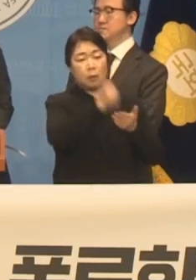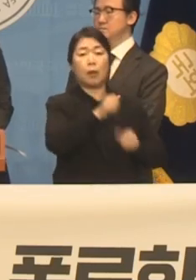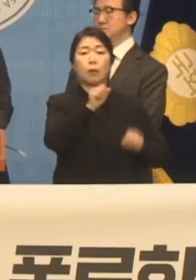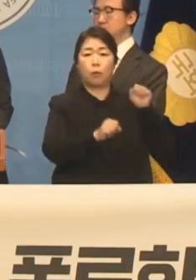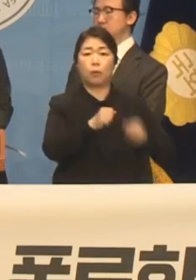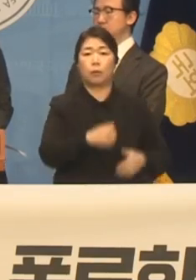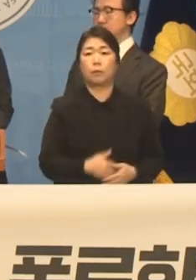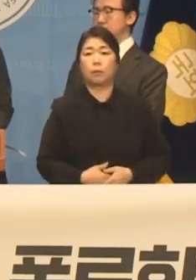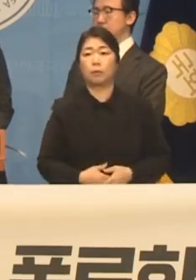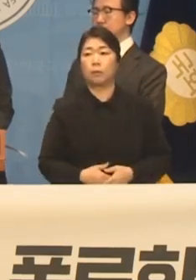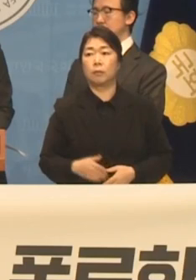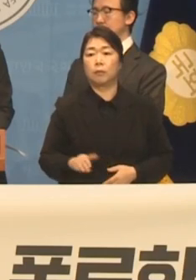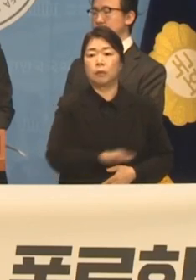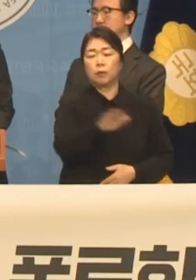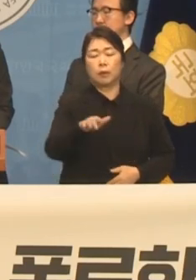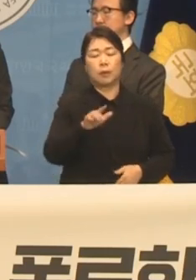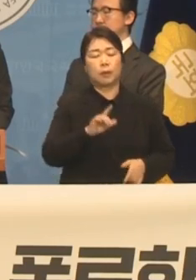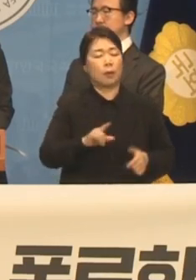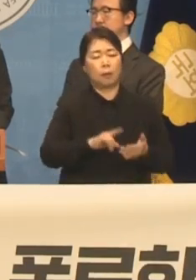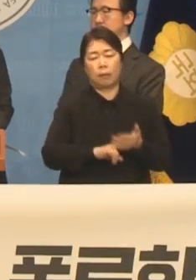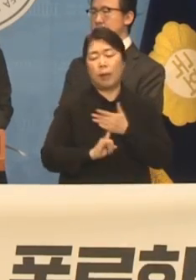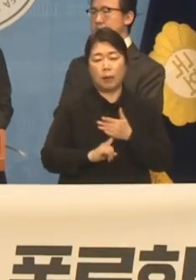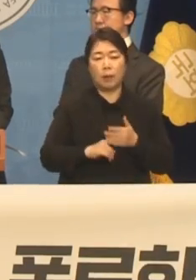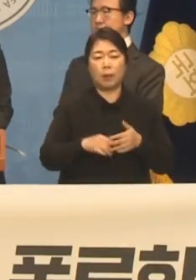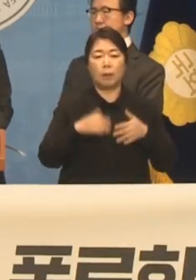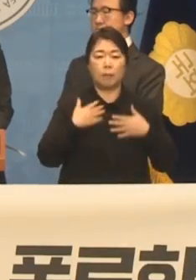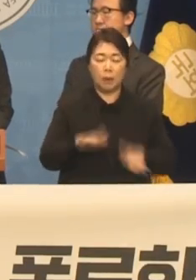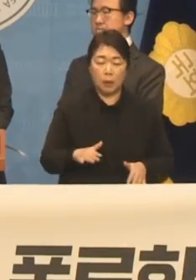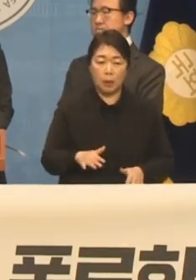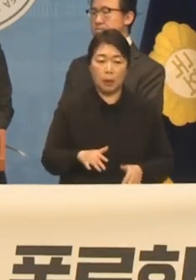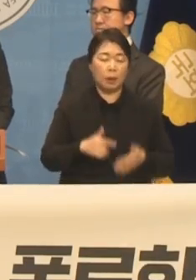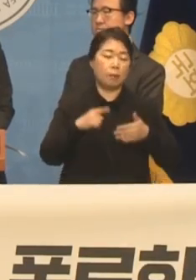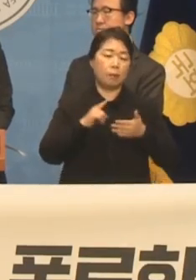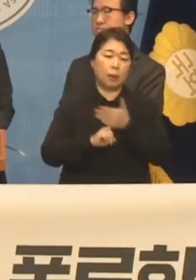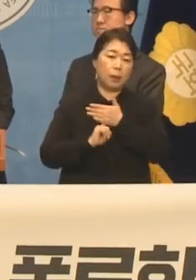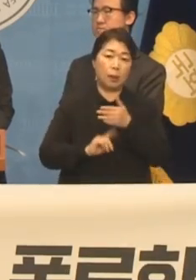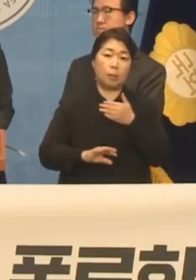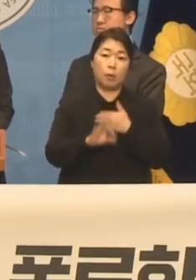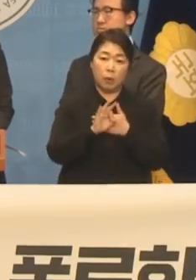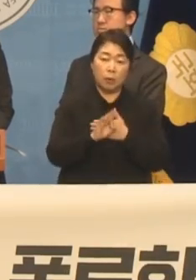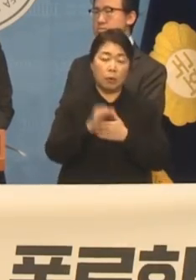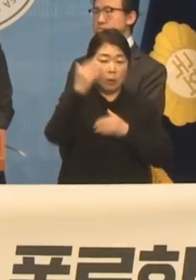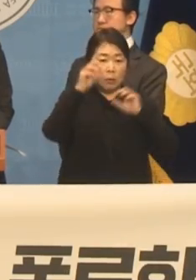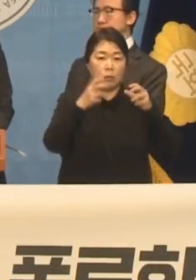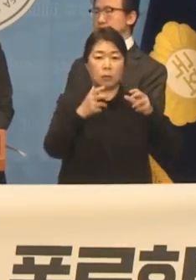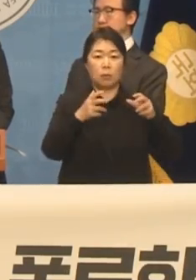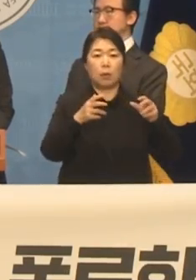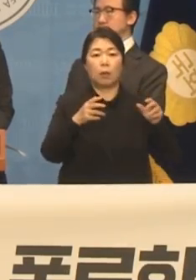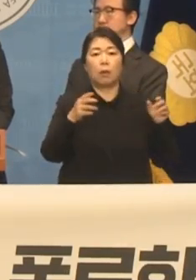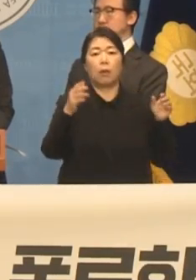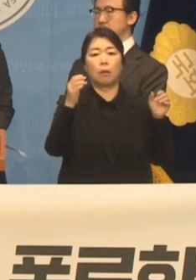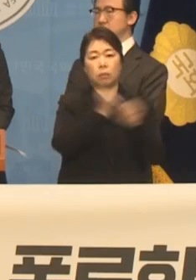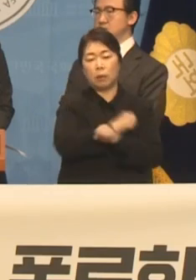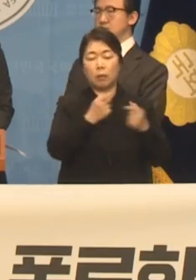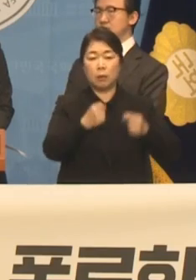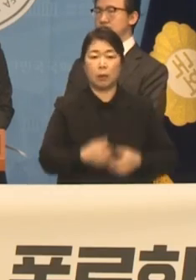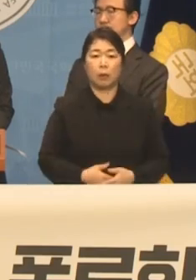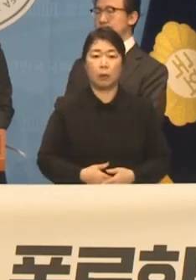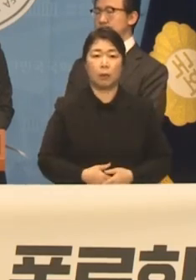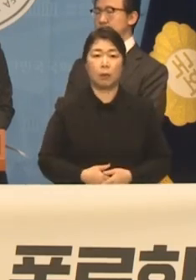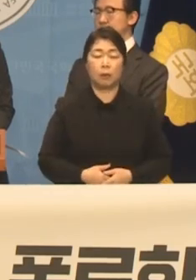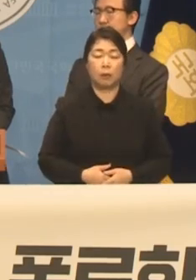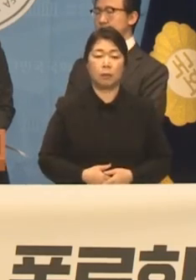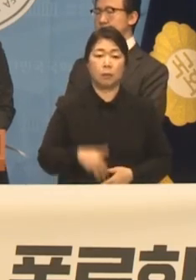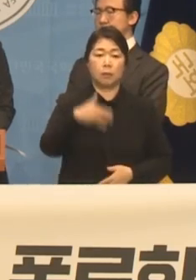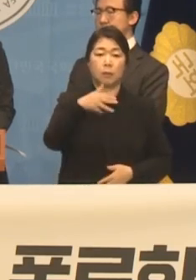혐의를 우리가 지쳐서 체념한다이 나라 대한민국이 무너집니다 체념은 나쁜